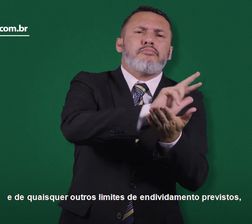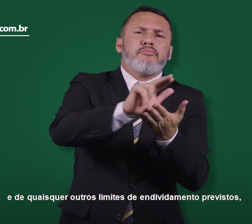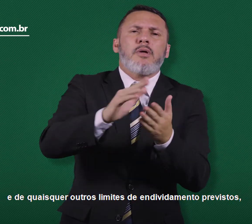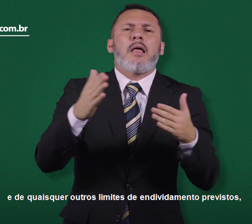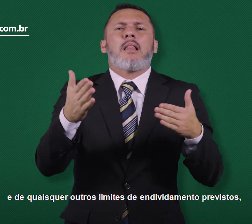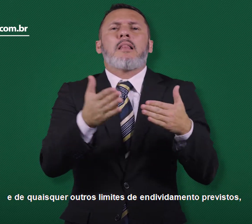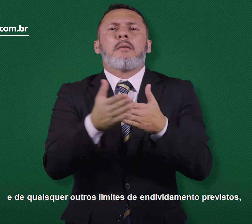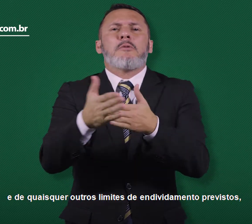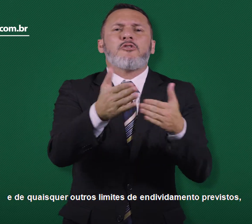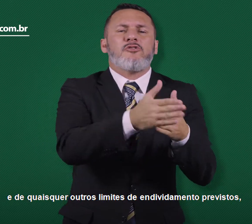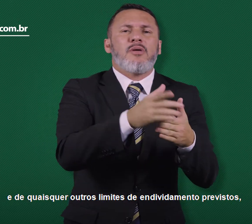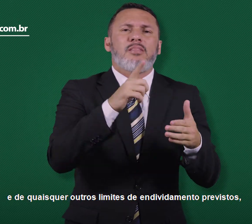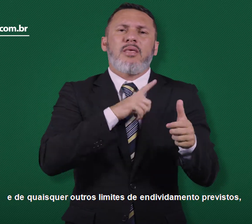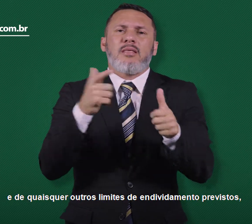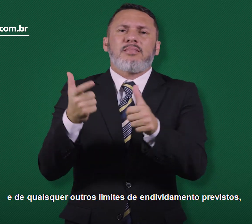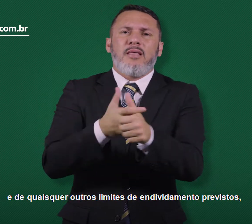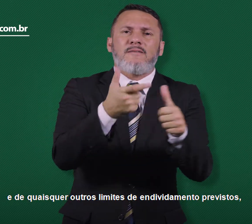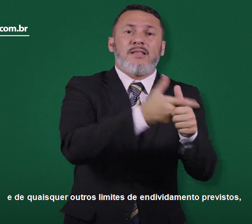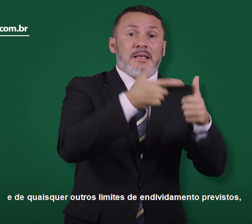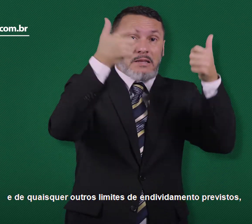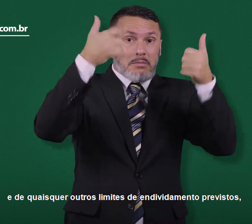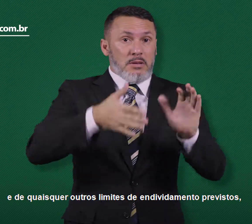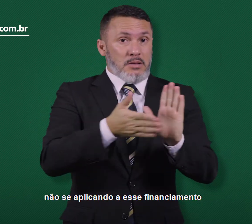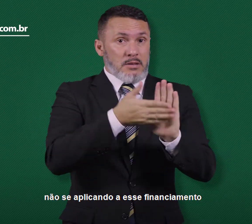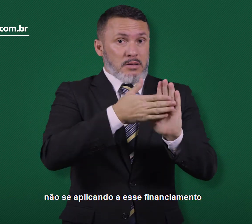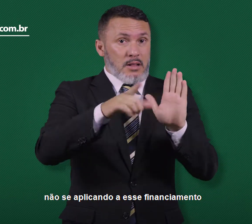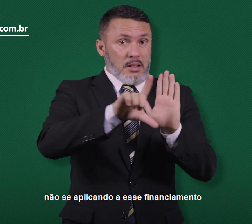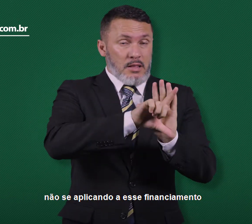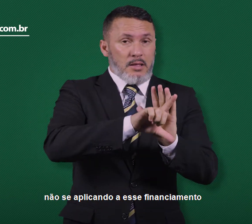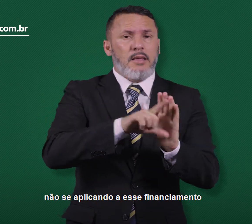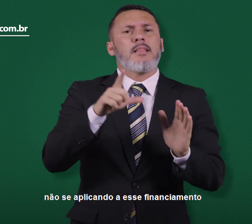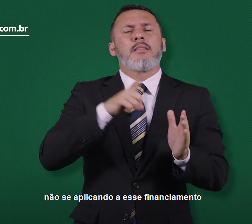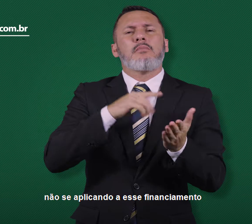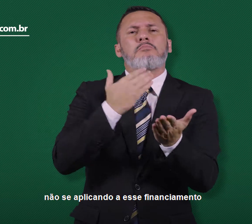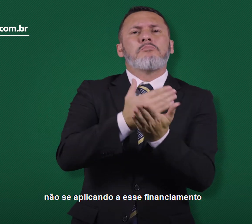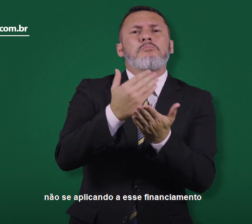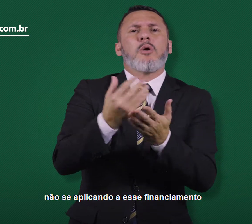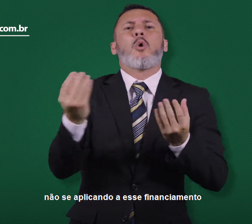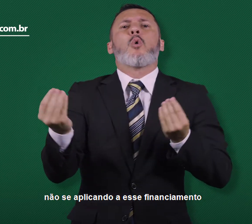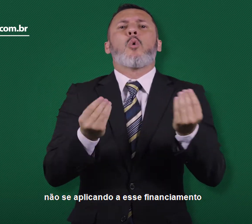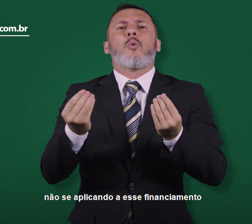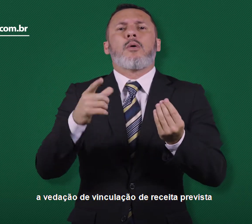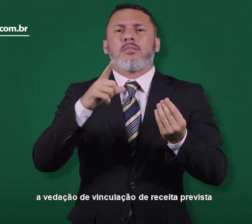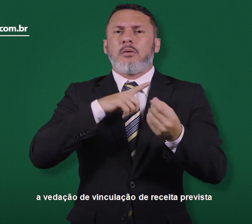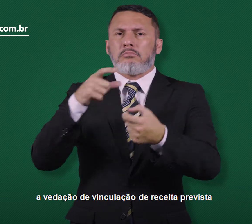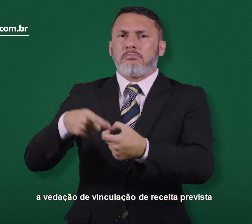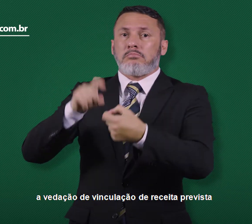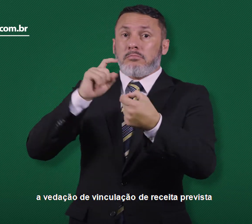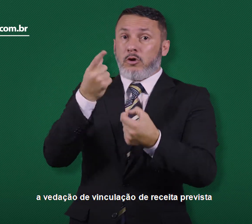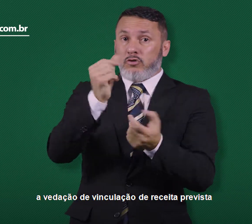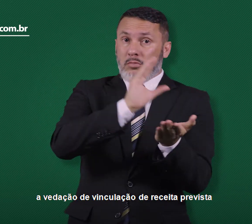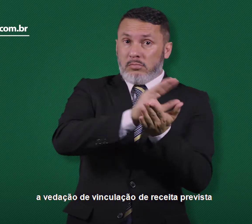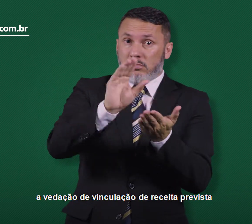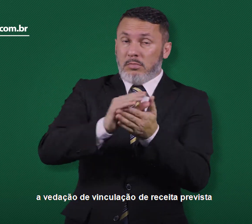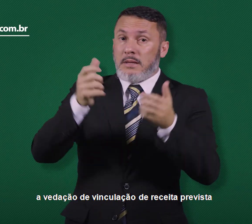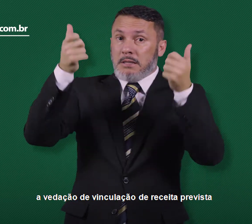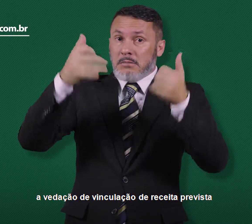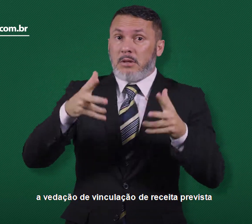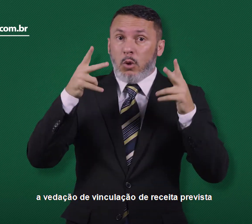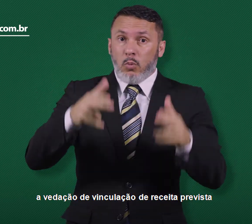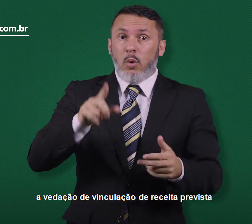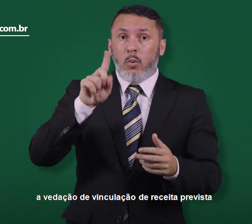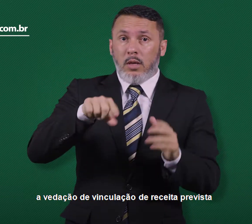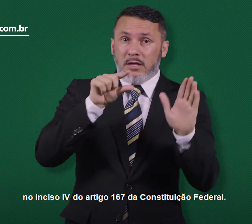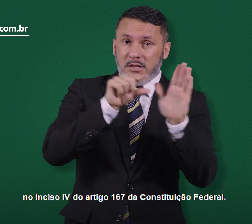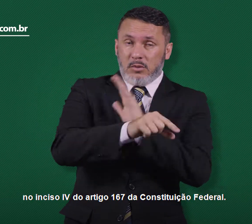de quaisquer outros limites de endividamento previstos, não se aplicando a esse financiamento a vedação de vinculação de